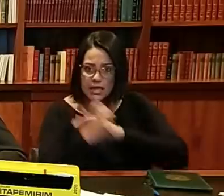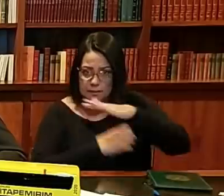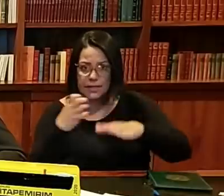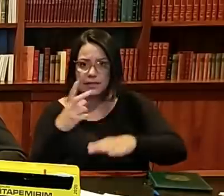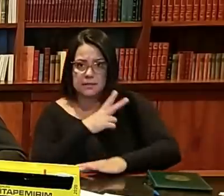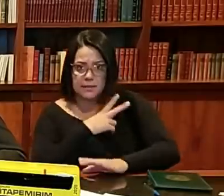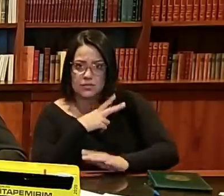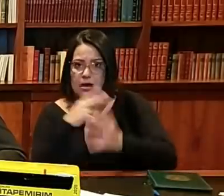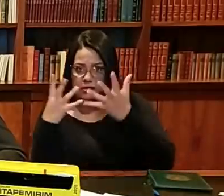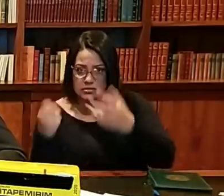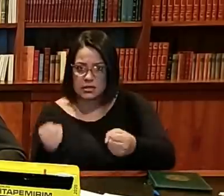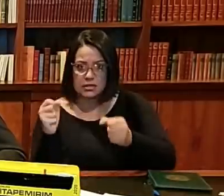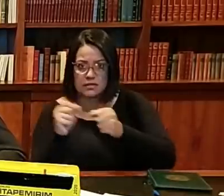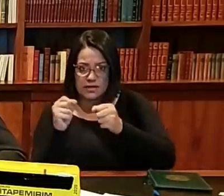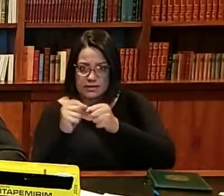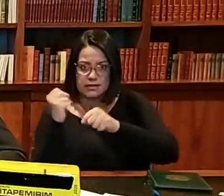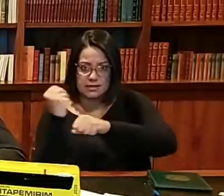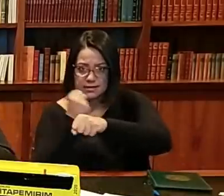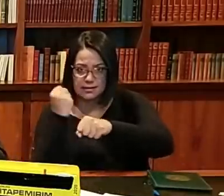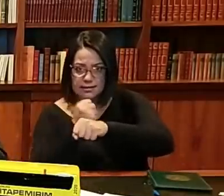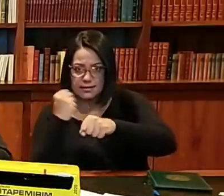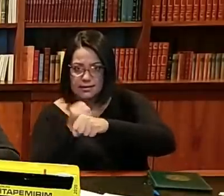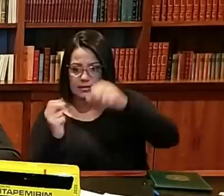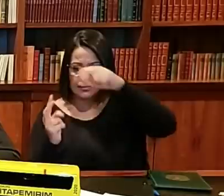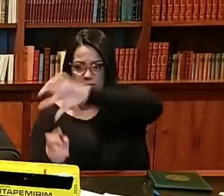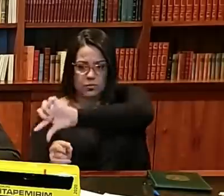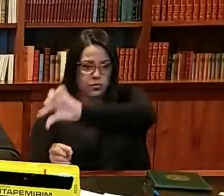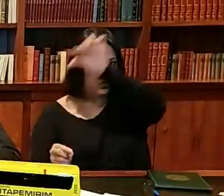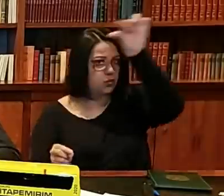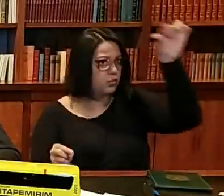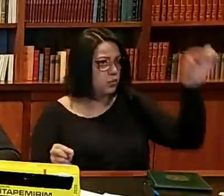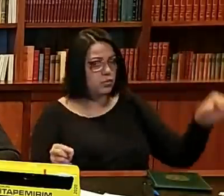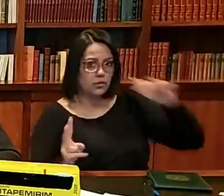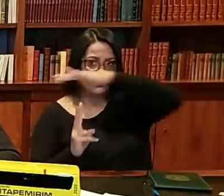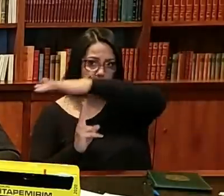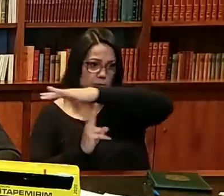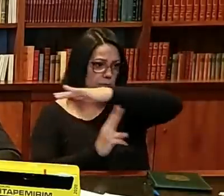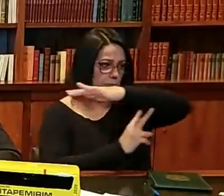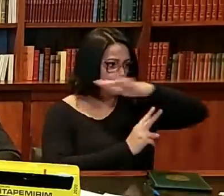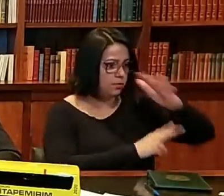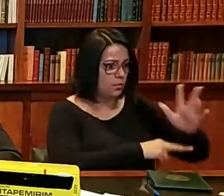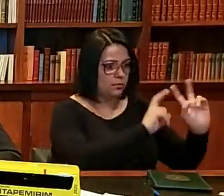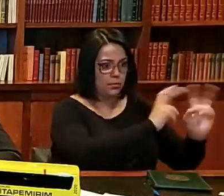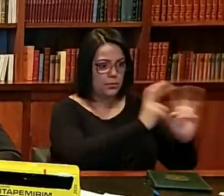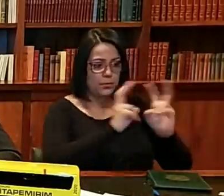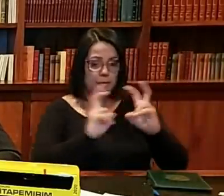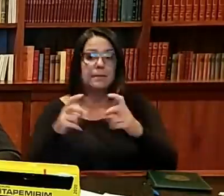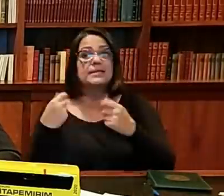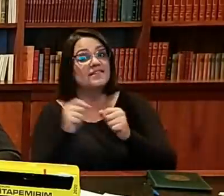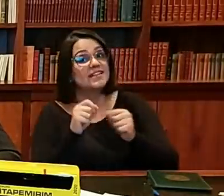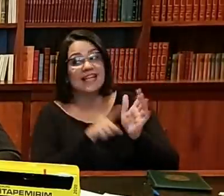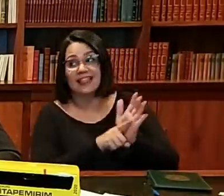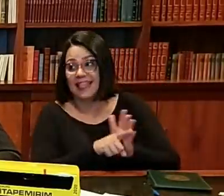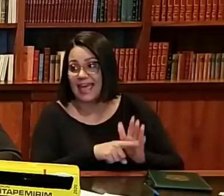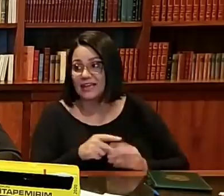privada toparia investir ali para fins de turismo, pouca carga... Teste, né? Tem